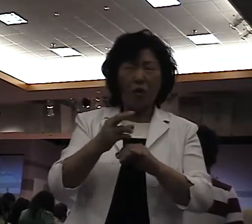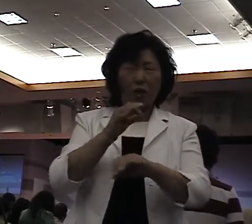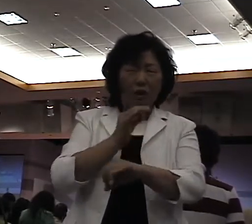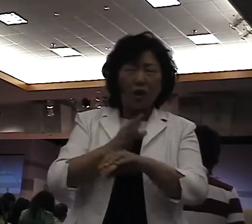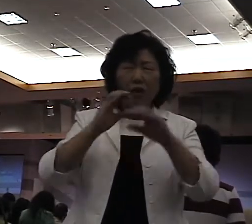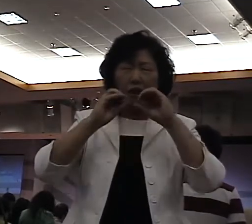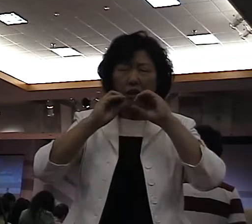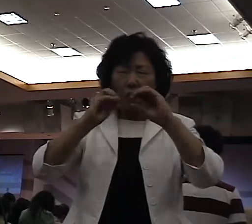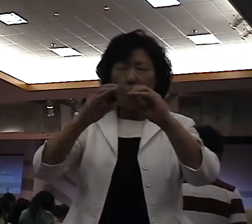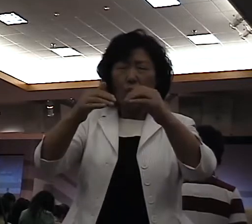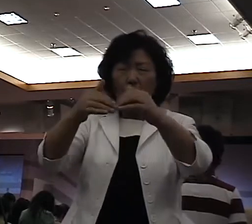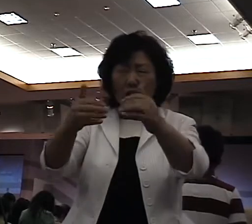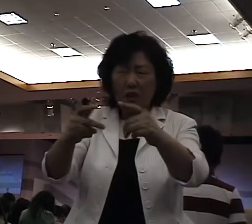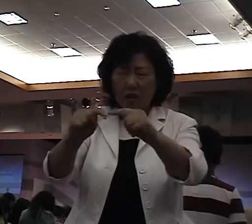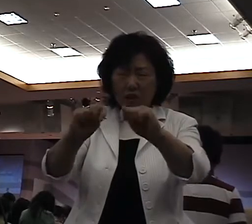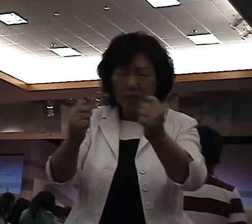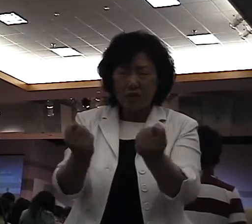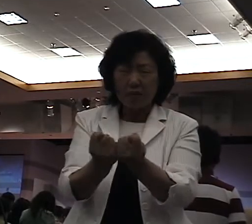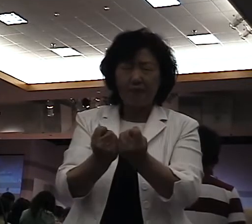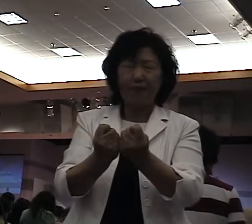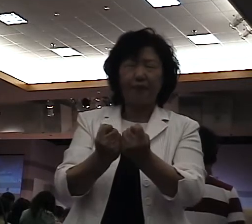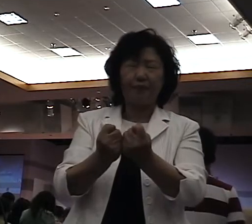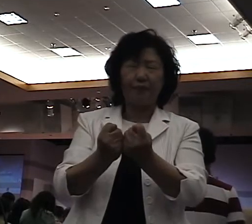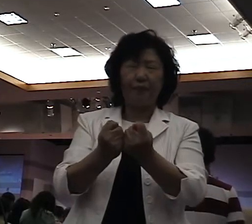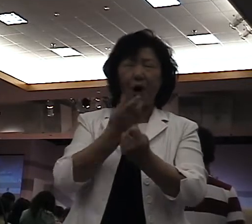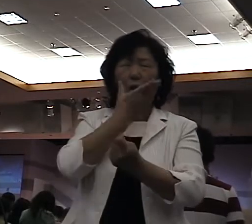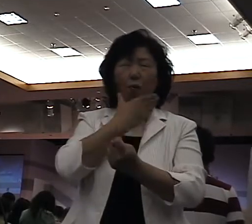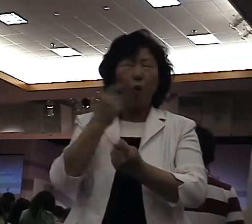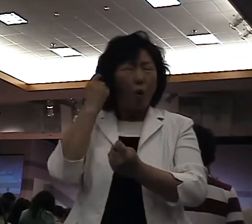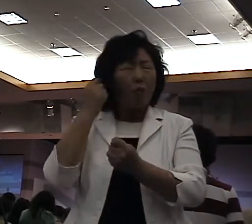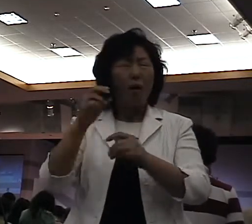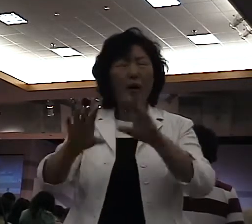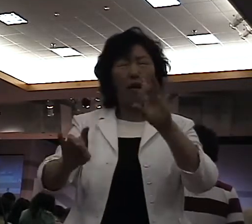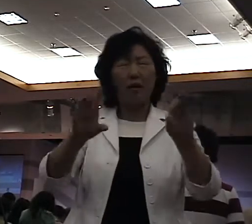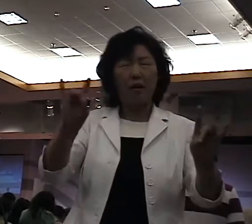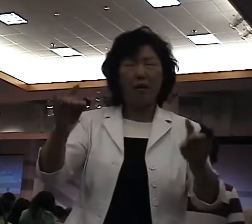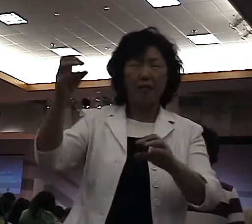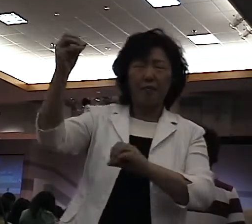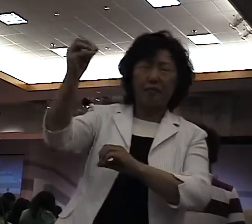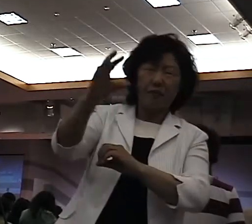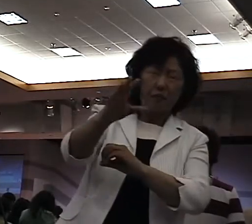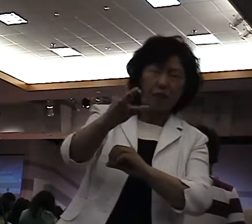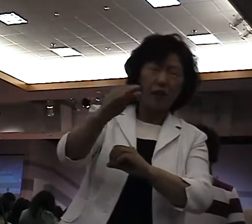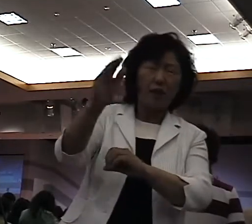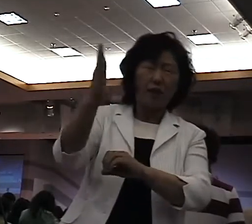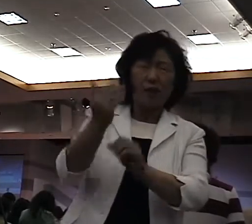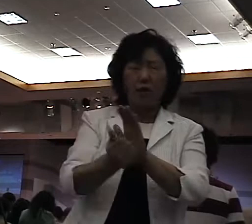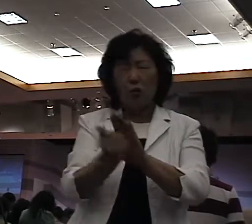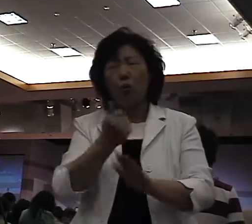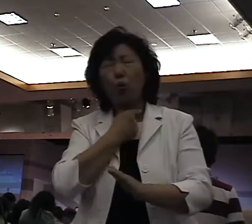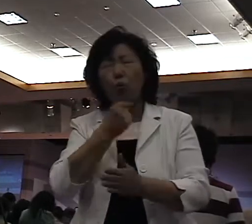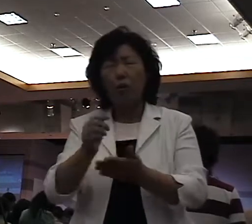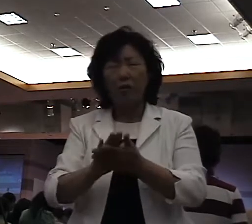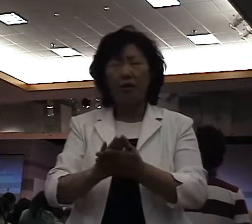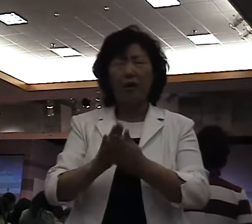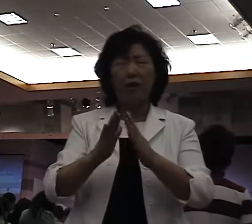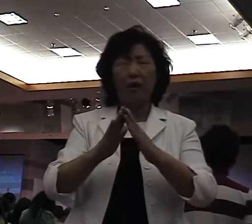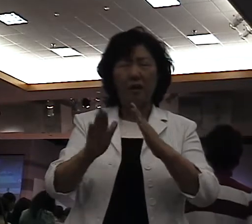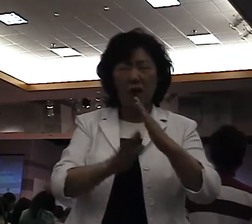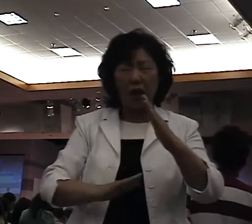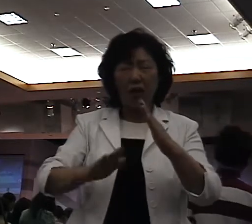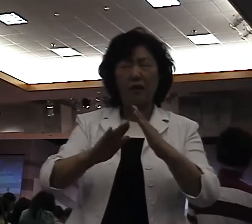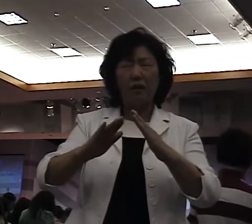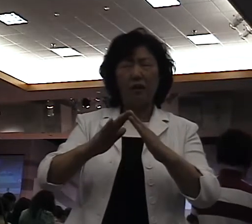선교팀들을 축복하여 주시고 복음의 빛이 세계 각지의 어두운 곳에 비춰지기를 소원합니다. 가정교회 지도자 영적